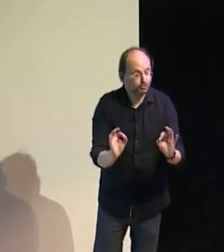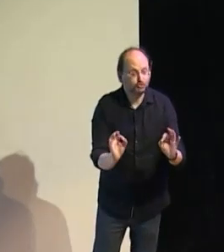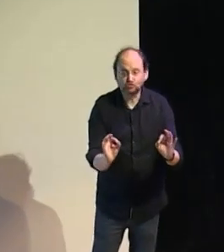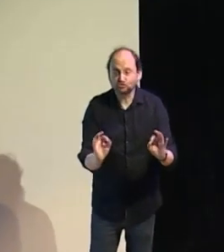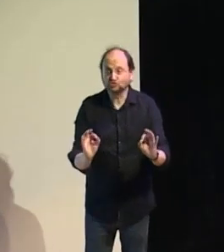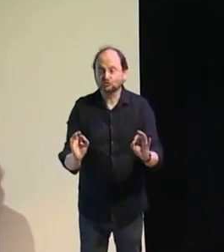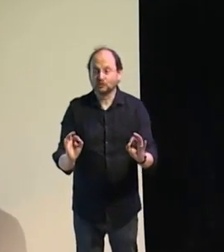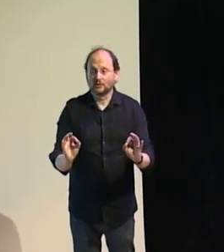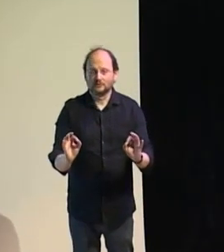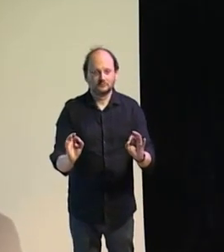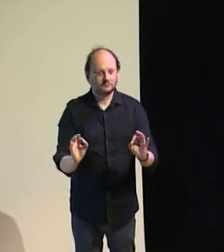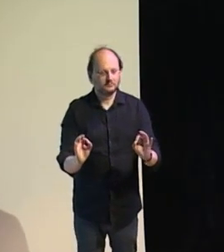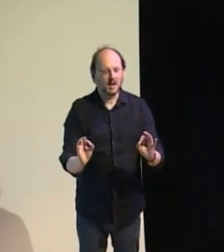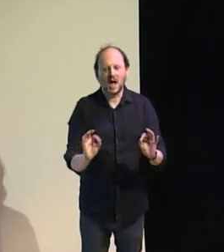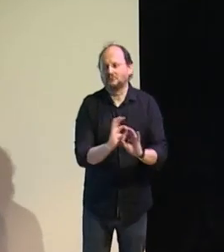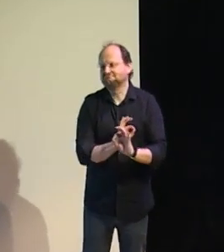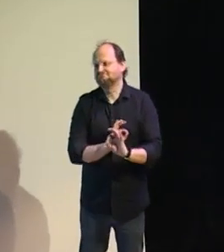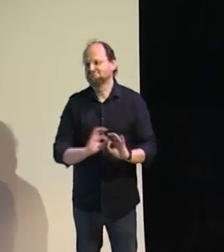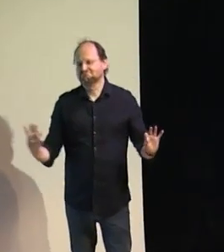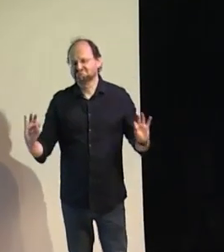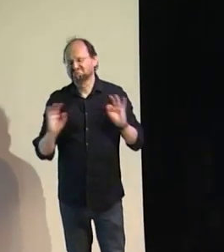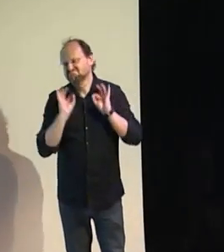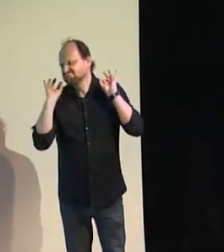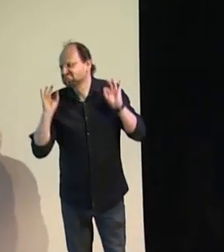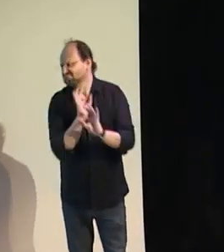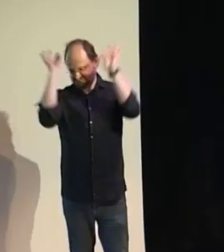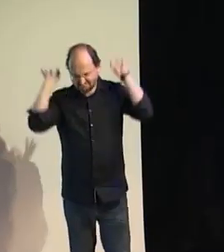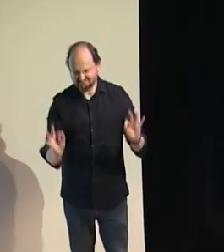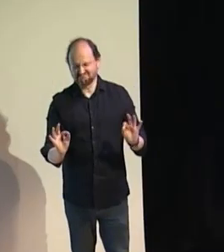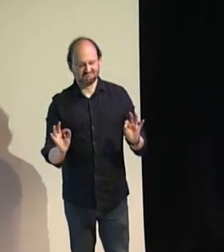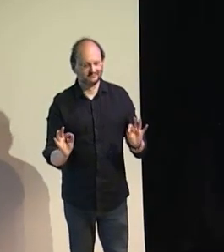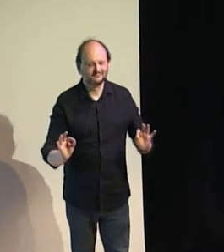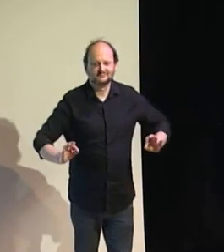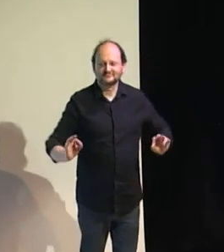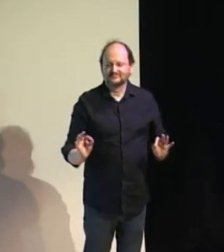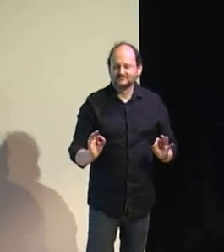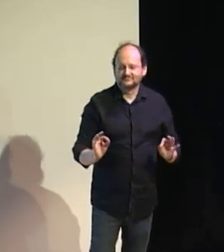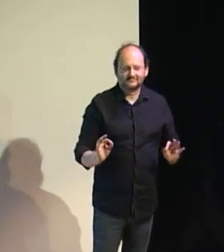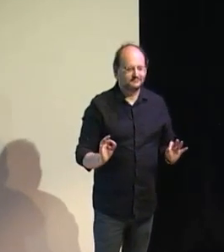On dit tout à fait, tout à fait, tout à fait. Ah, exactement, c'est exactement ça.